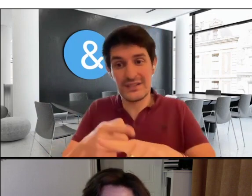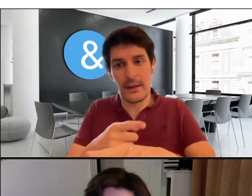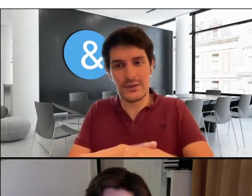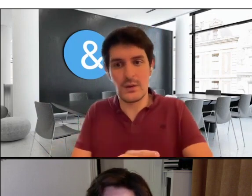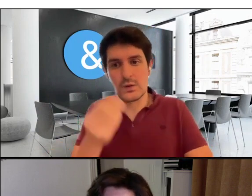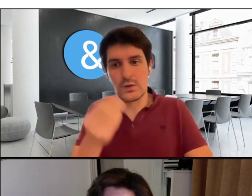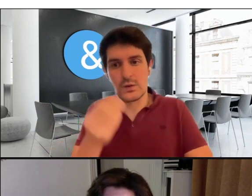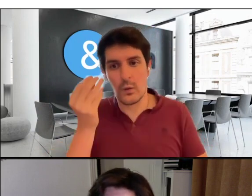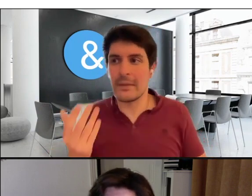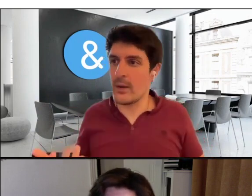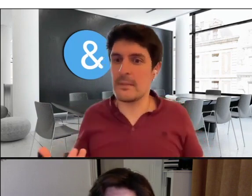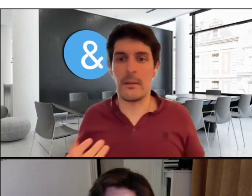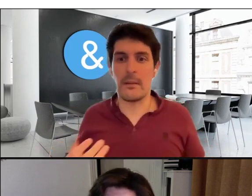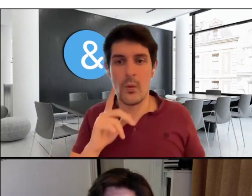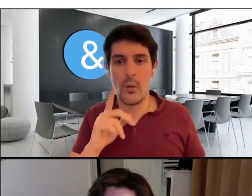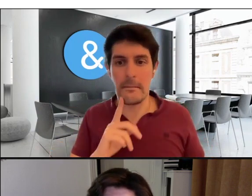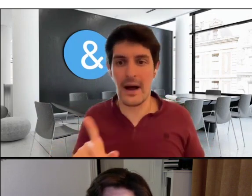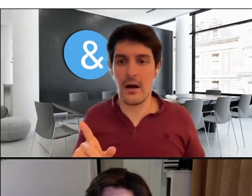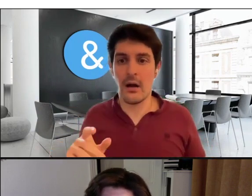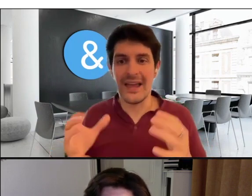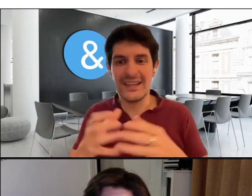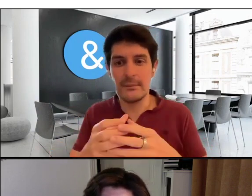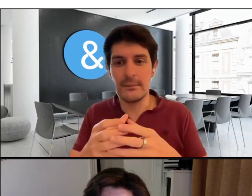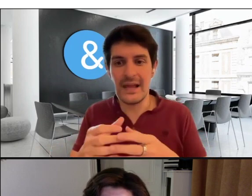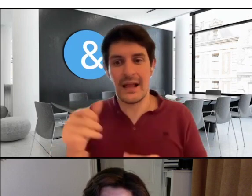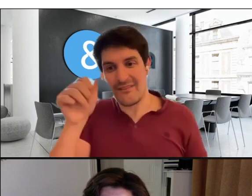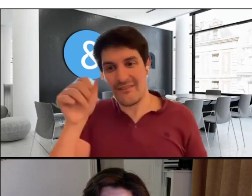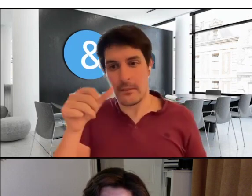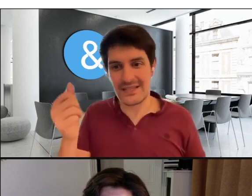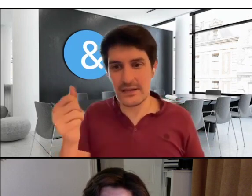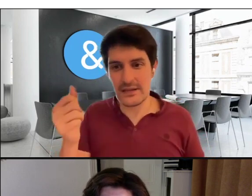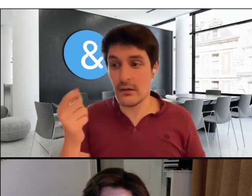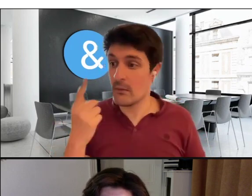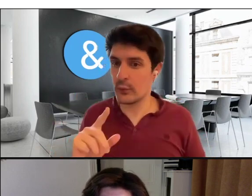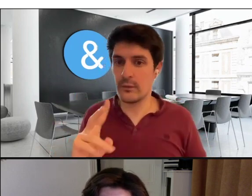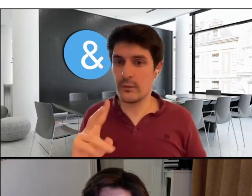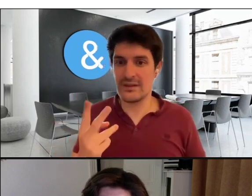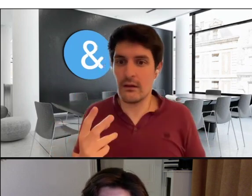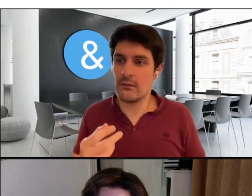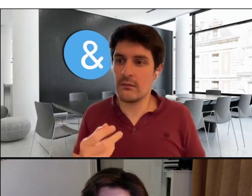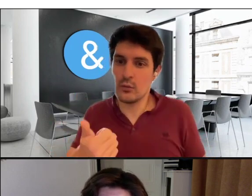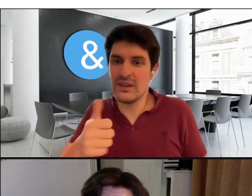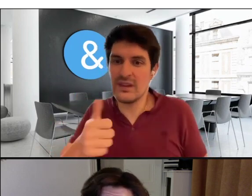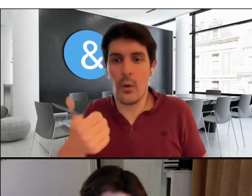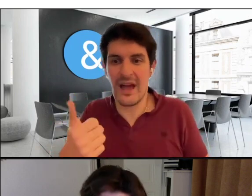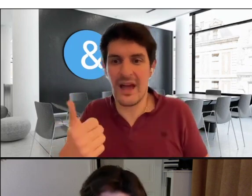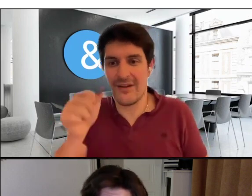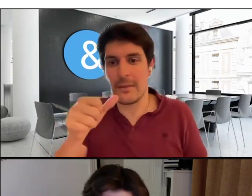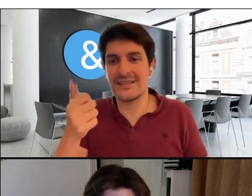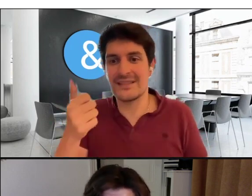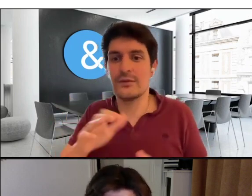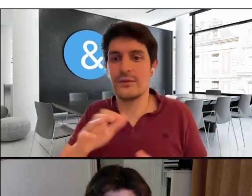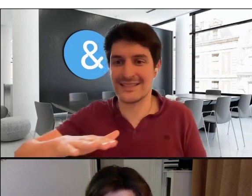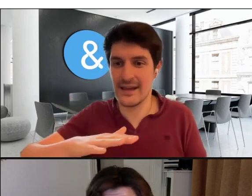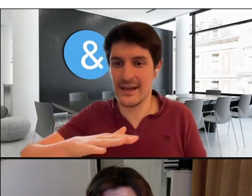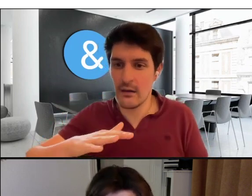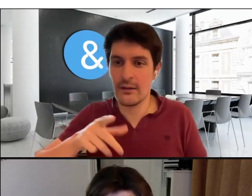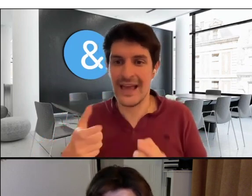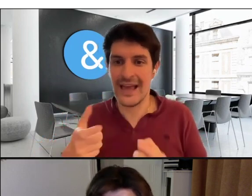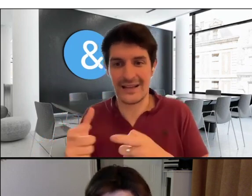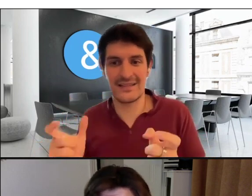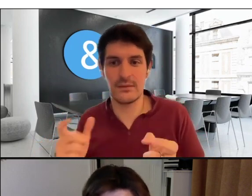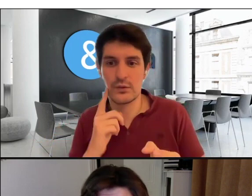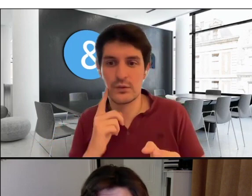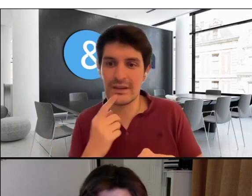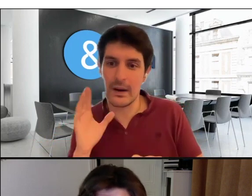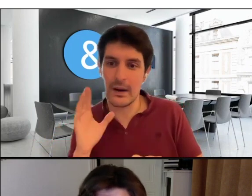petit, on se rend compte, bah ouais, bah, pourquoi pas équiper la pharmacie pour devenir une des premières pharmacies de quartier qui est accessible